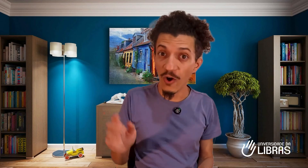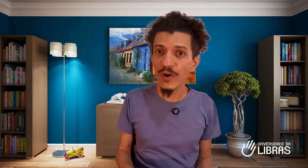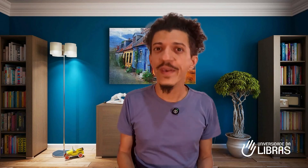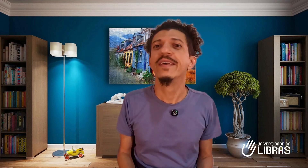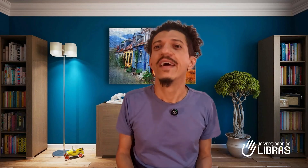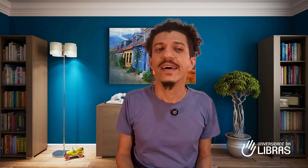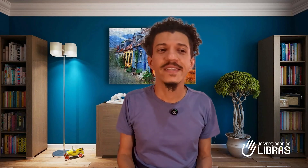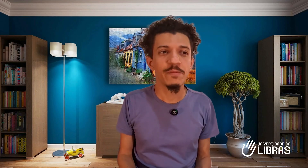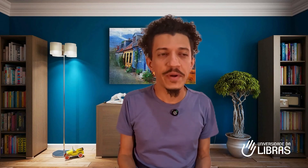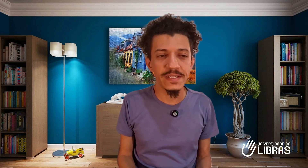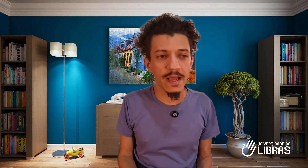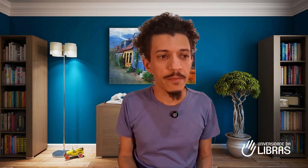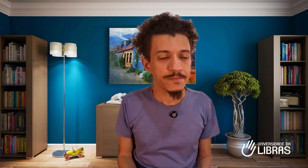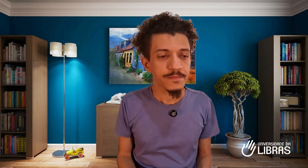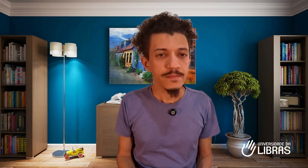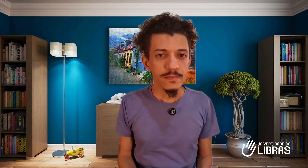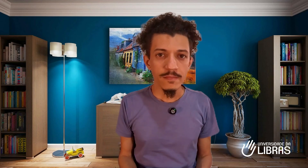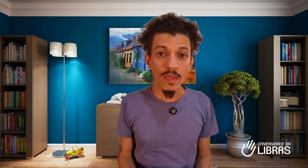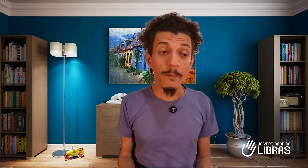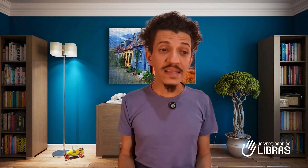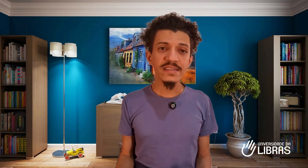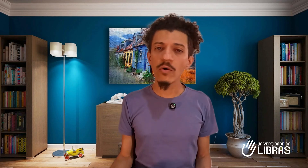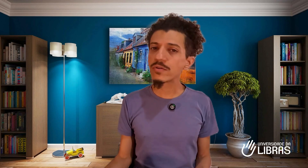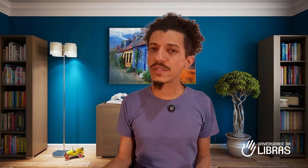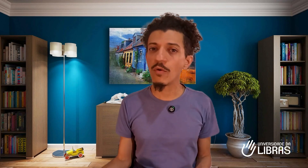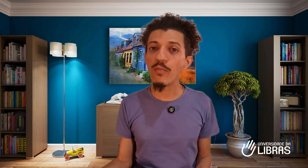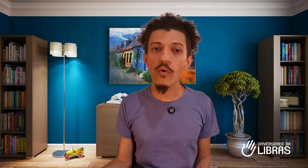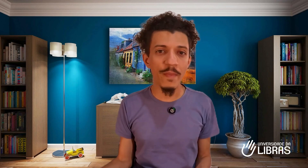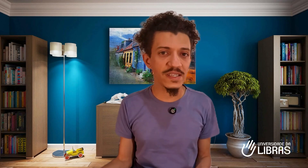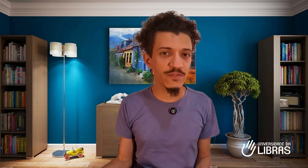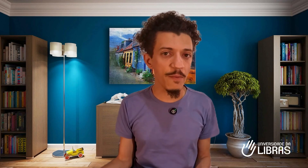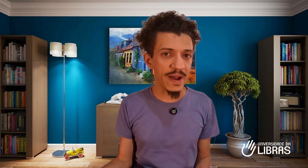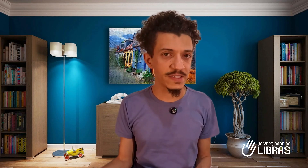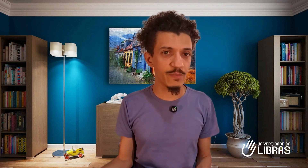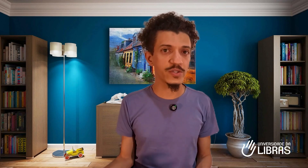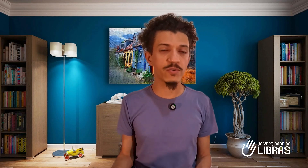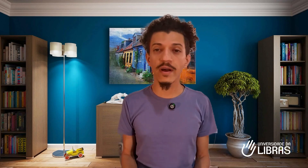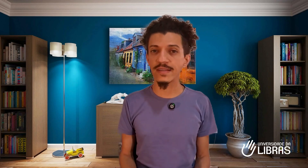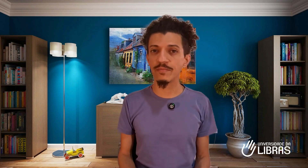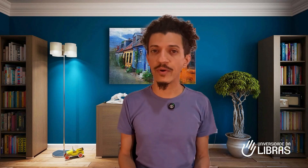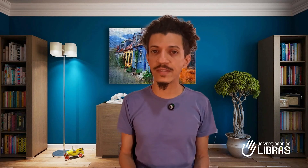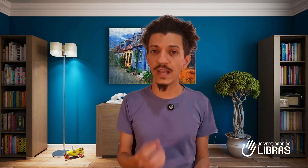oi, assim, por exemplo. Mas tem outros que são um pouco mais formais. Você pode colocar assim, por exemplo,